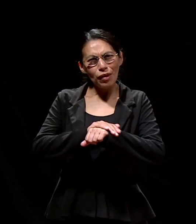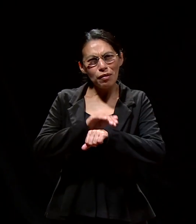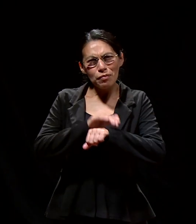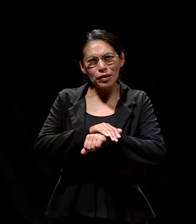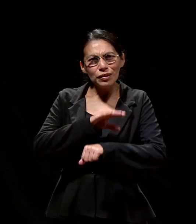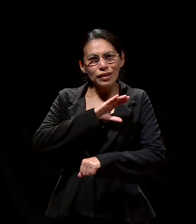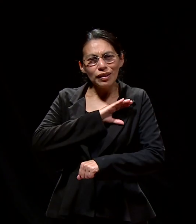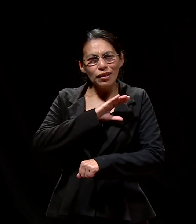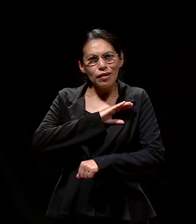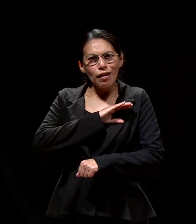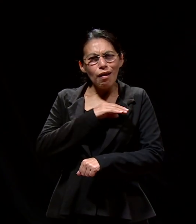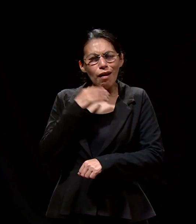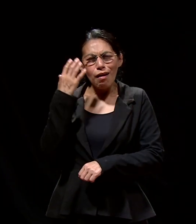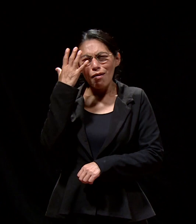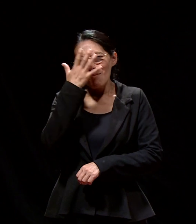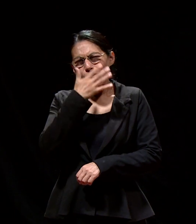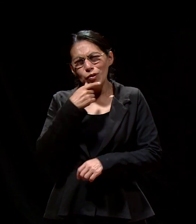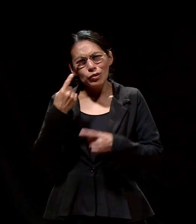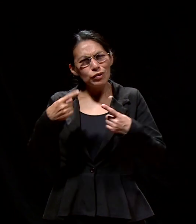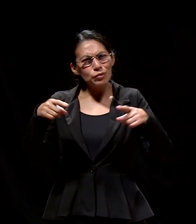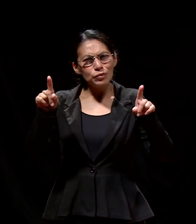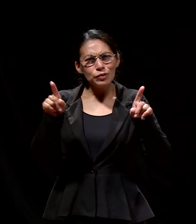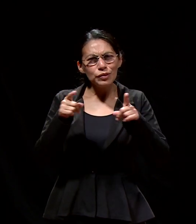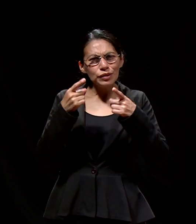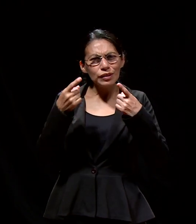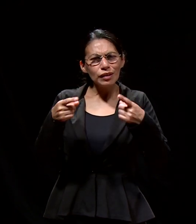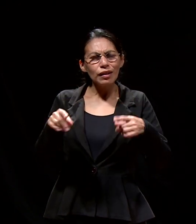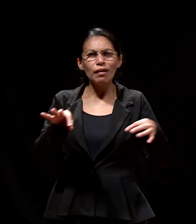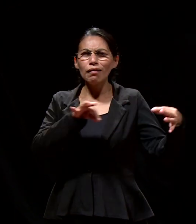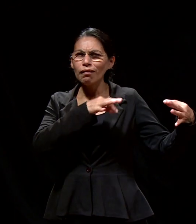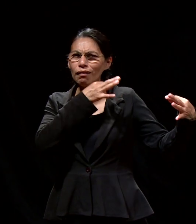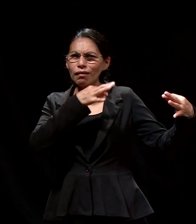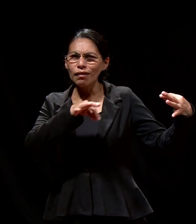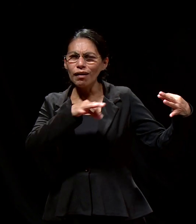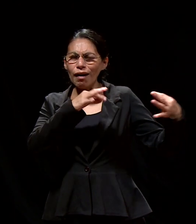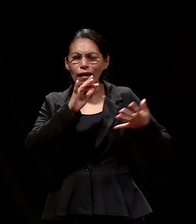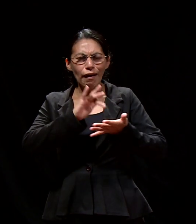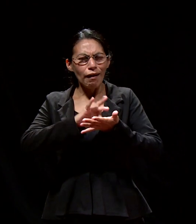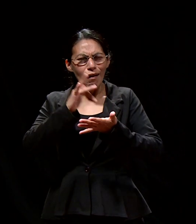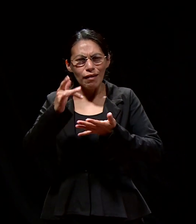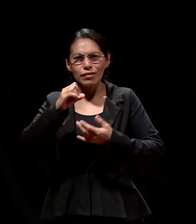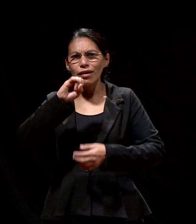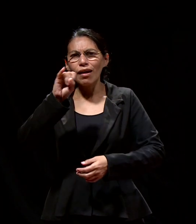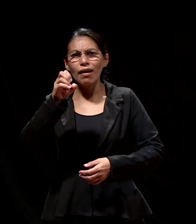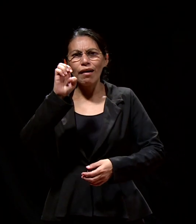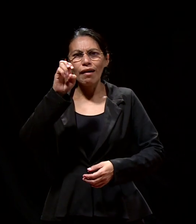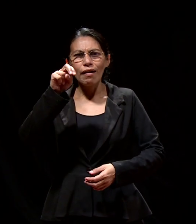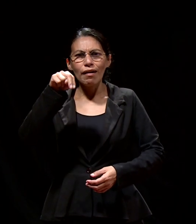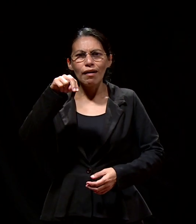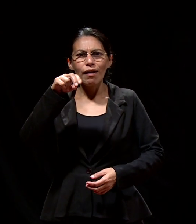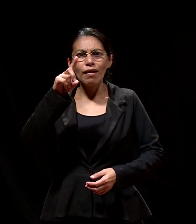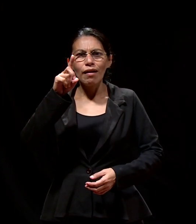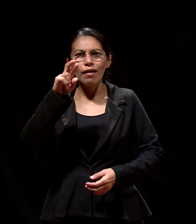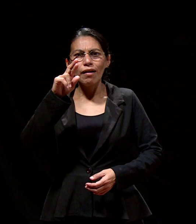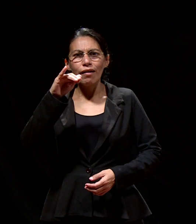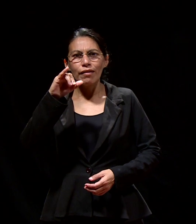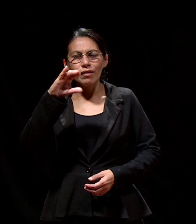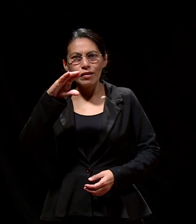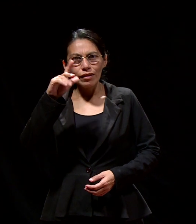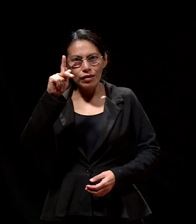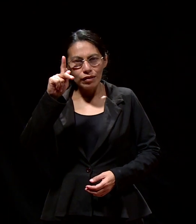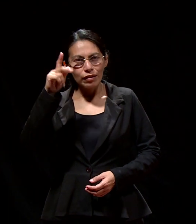queridos amigos qué hermosa melodía gracias Henry que Dios siga usando